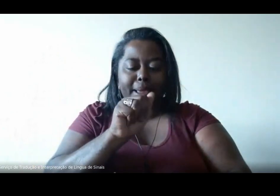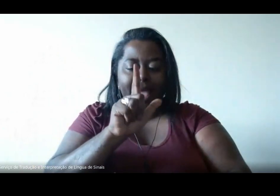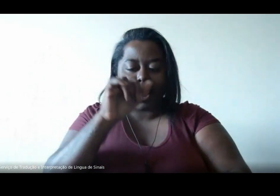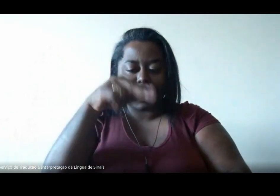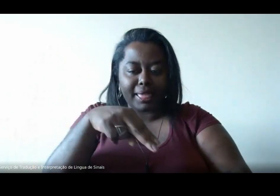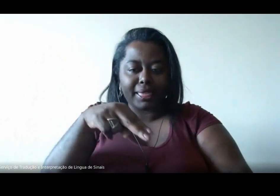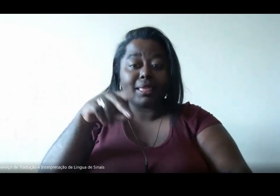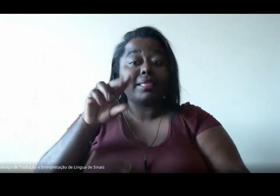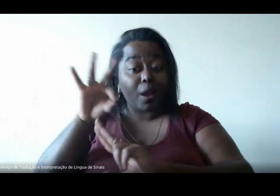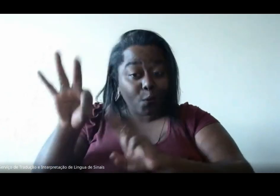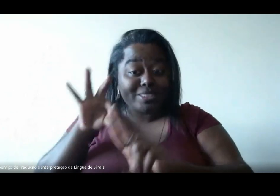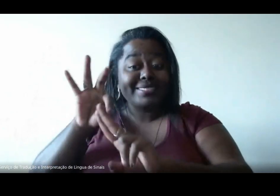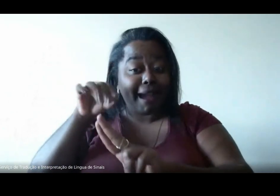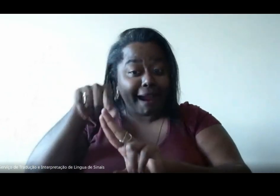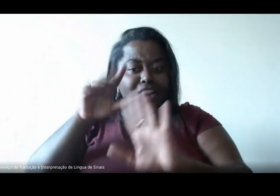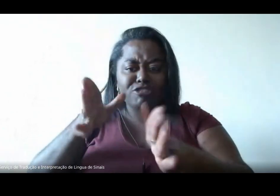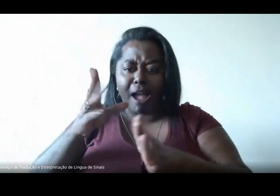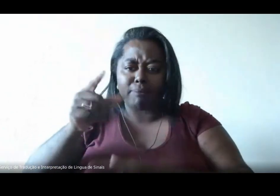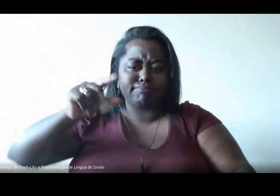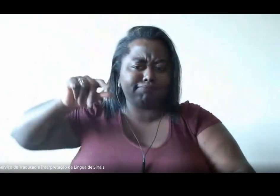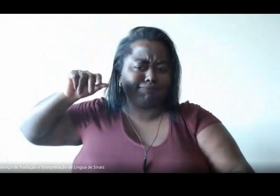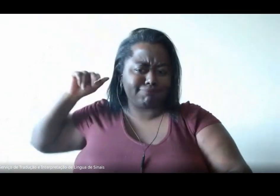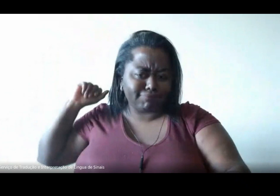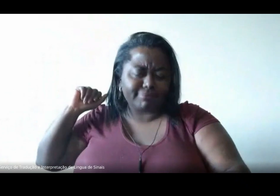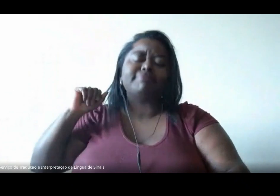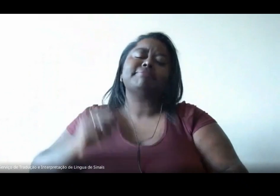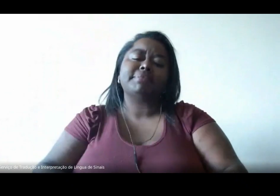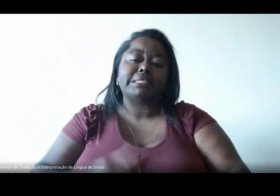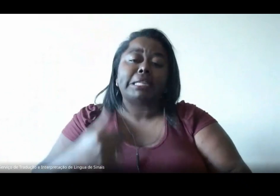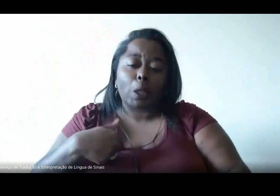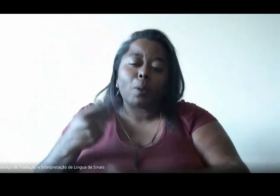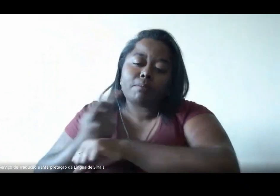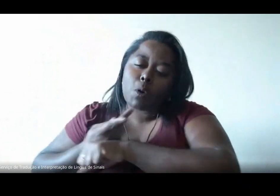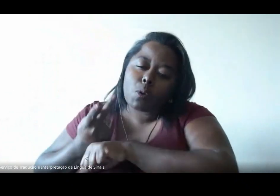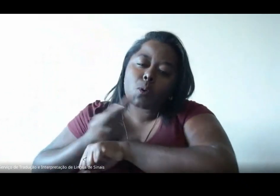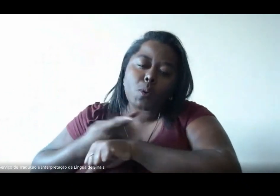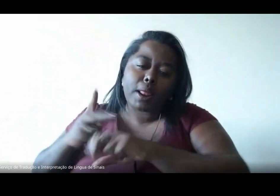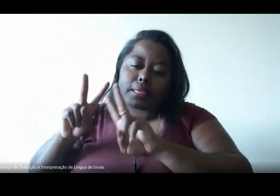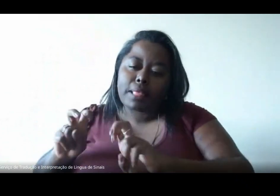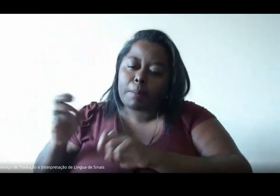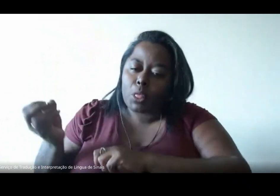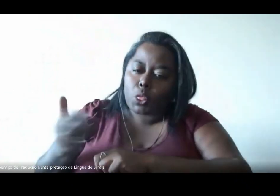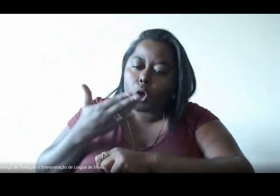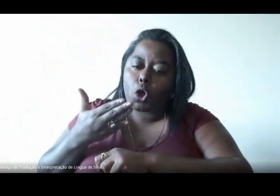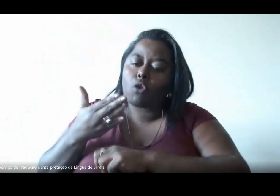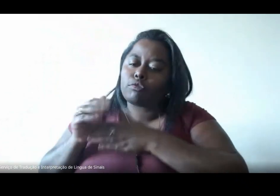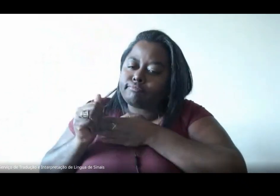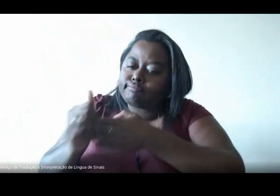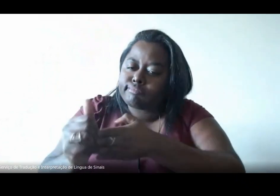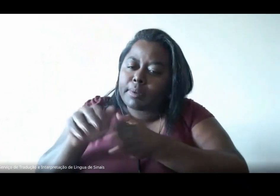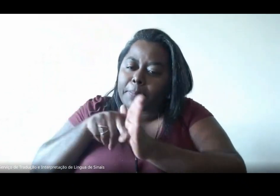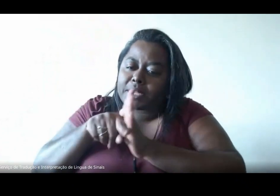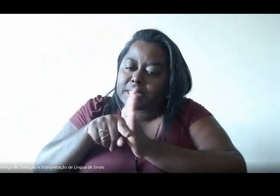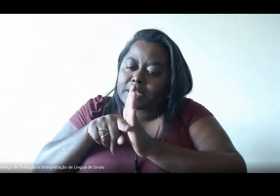Universidade Federal de São Carlos, já há alguns anos. Então, eu estava, assim, à procura de um tema novo que guiasse